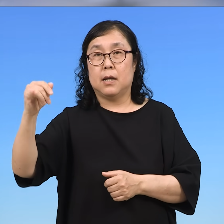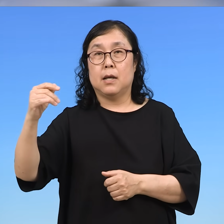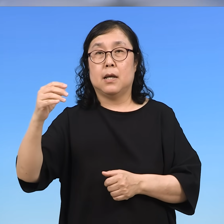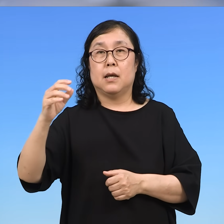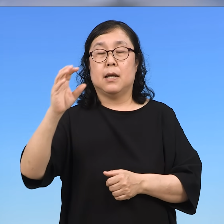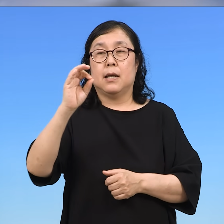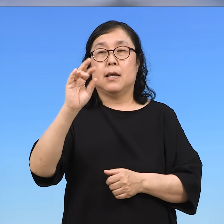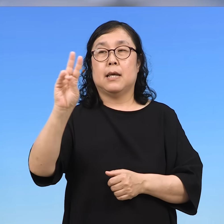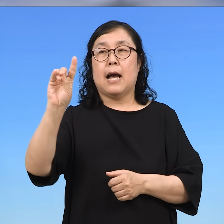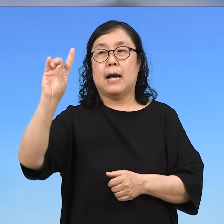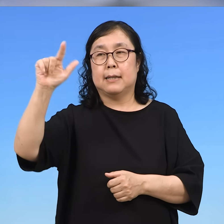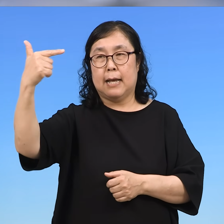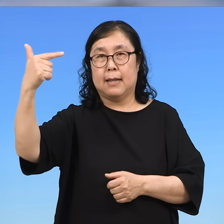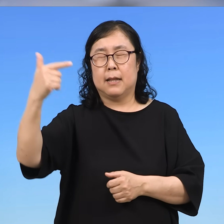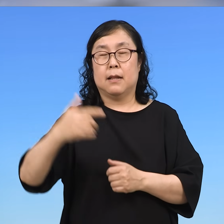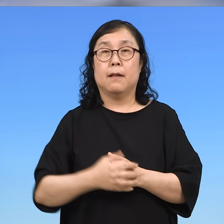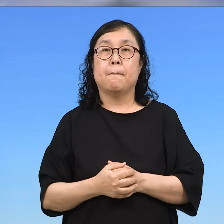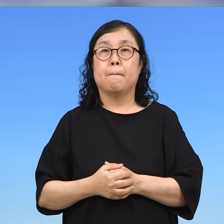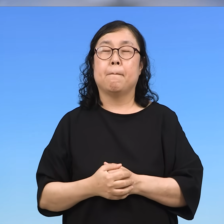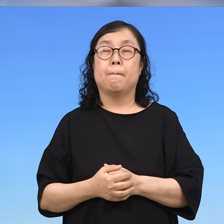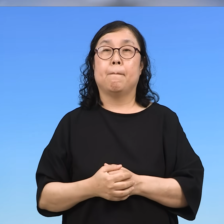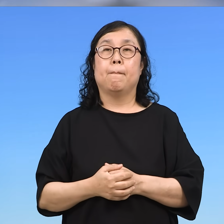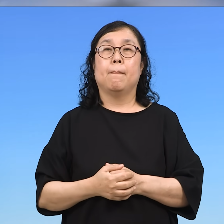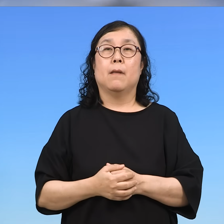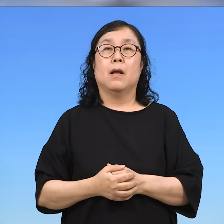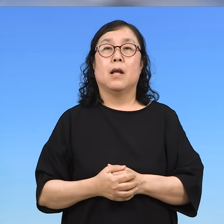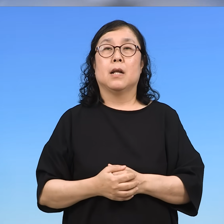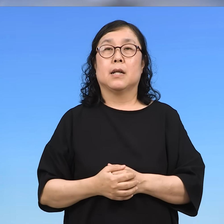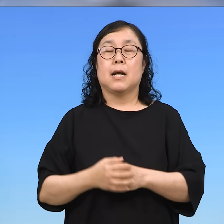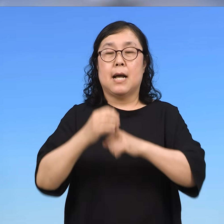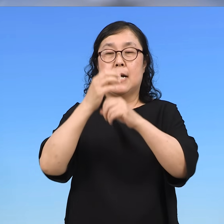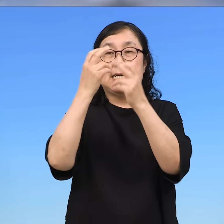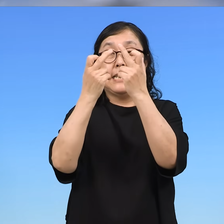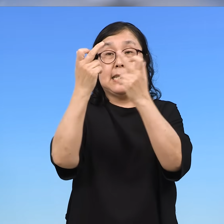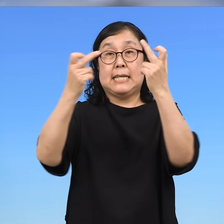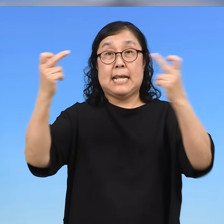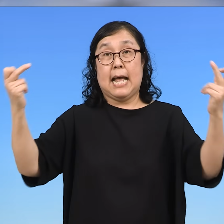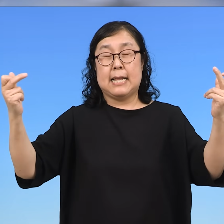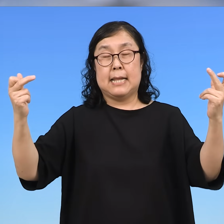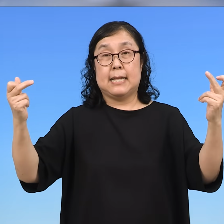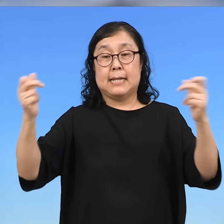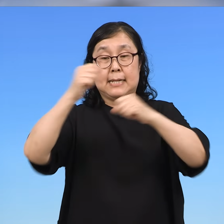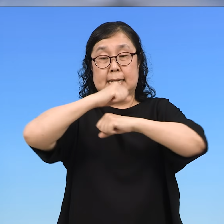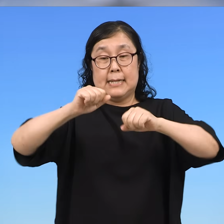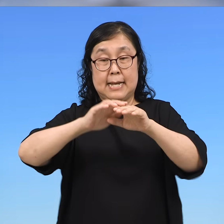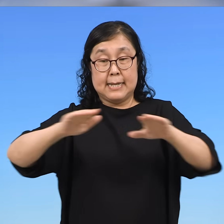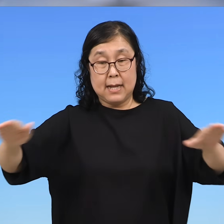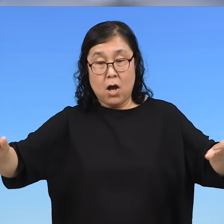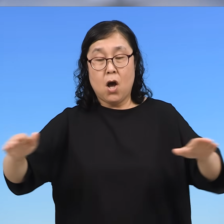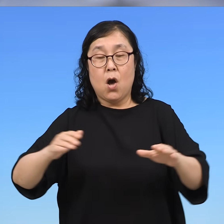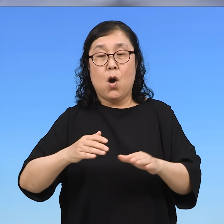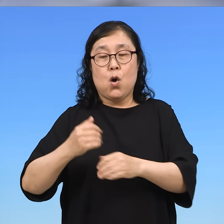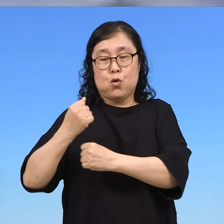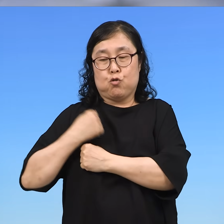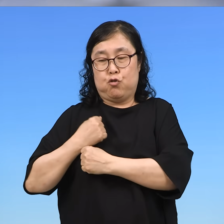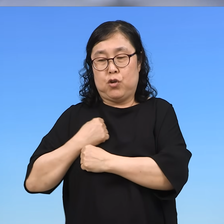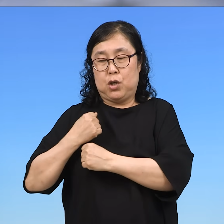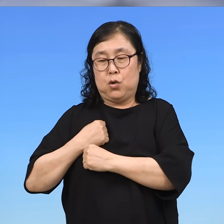광명시 철산리 야산에서 군용 텐트를 치고 아버지가 교회를